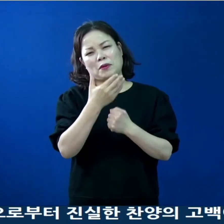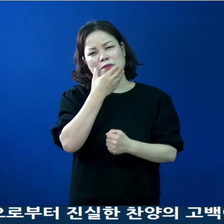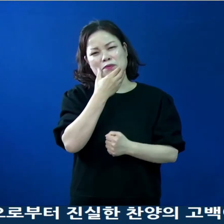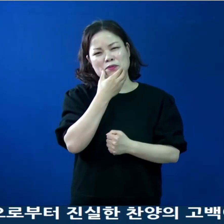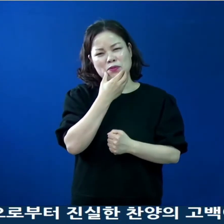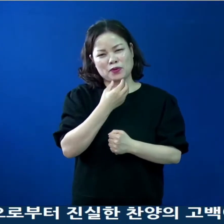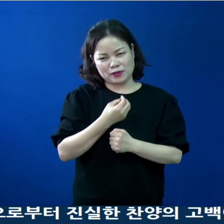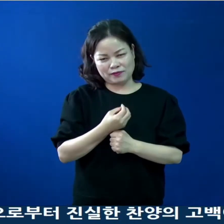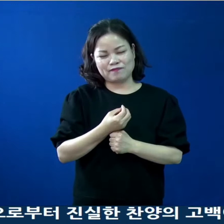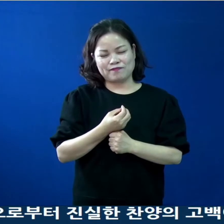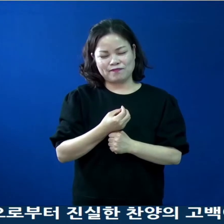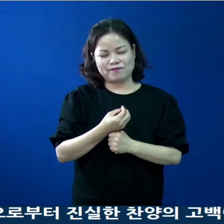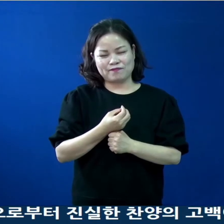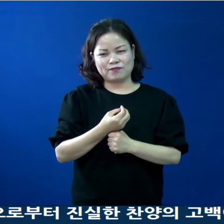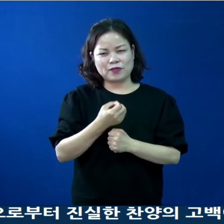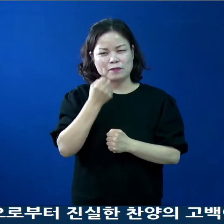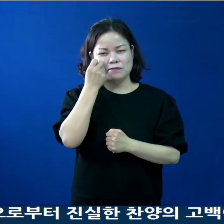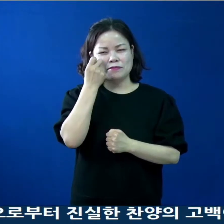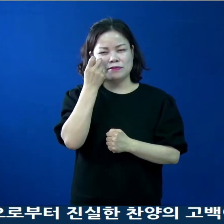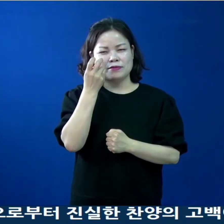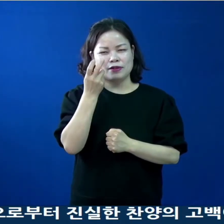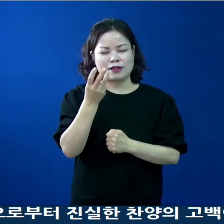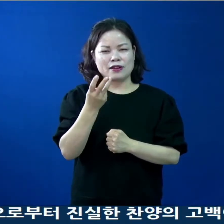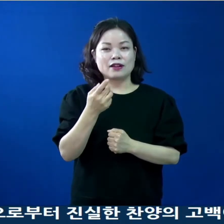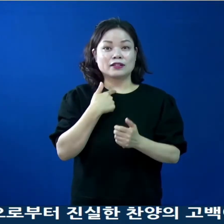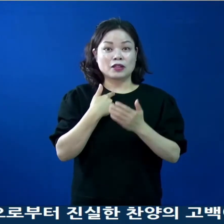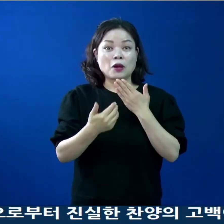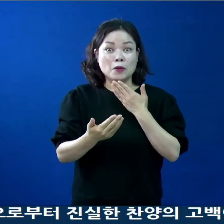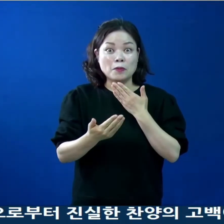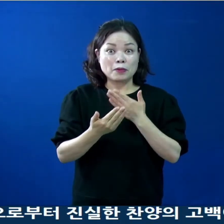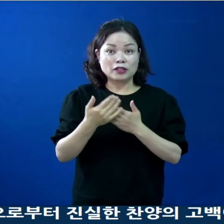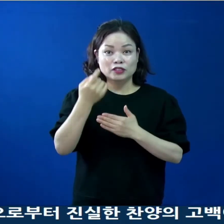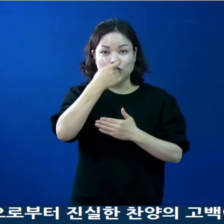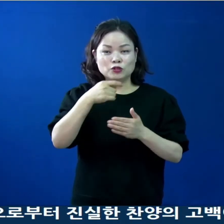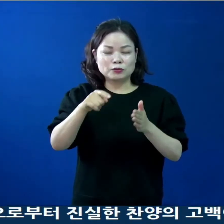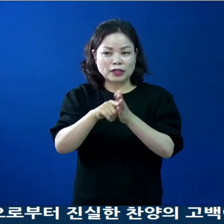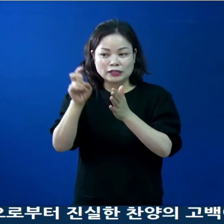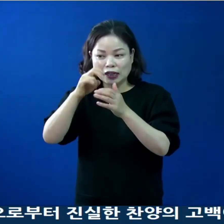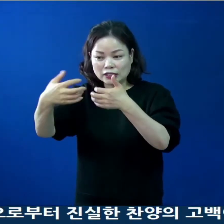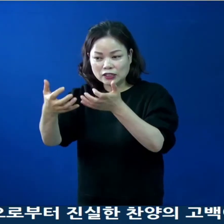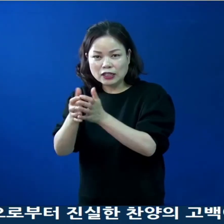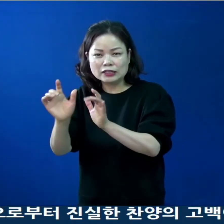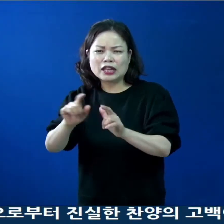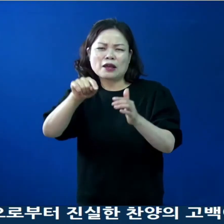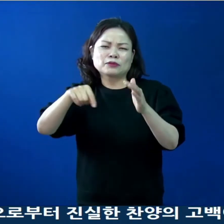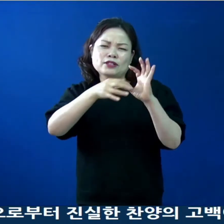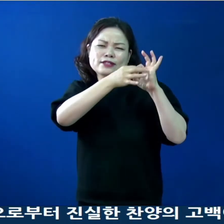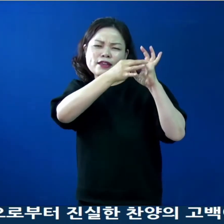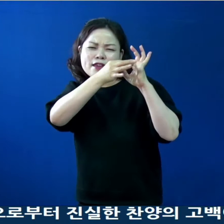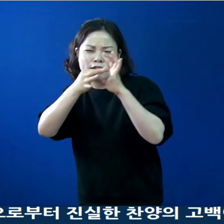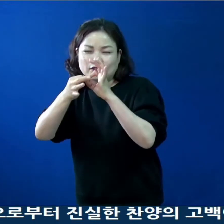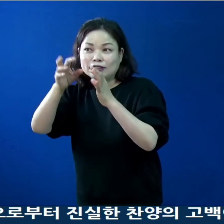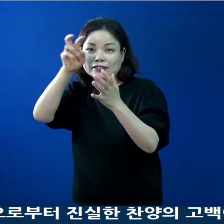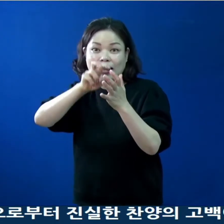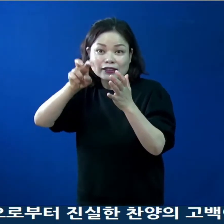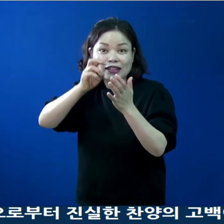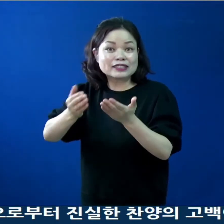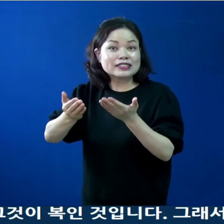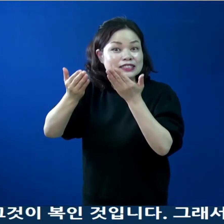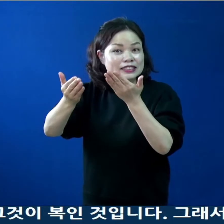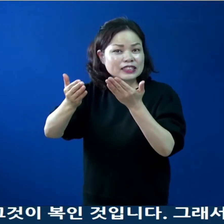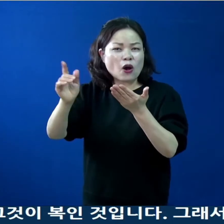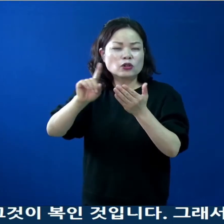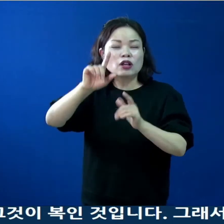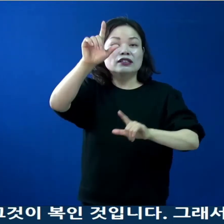것을 몇 달 동안 경험하신 줄 믿습니다. 앞으로도 우리 찬양대원들 삶 속에서도 계속해서 찬양하시는, 어떤